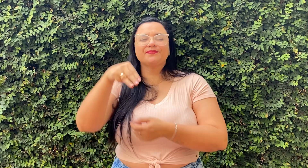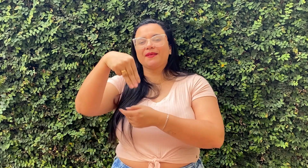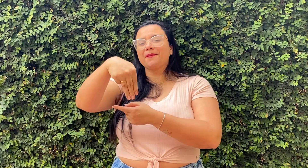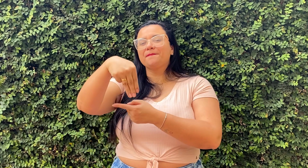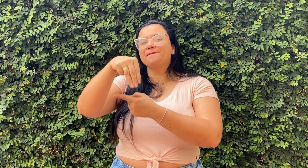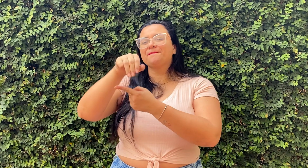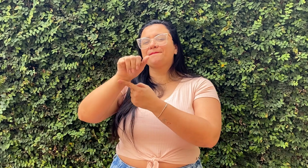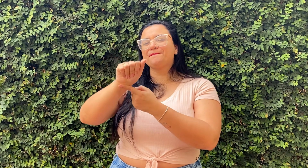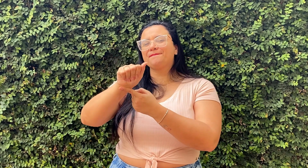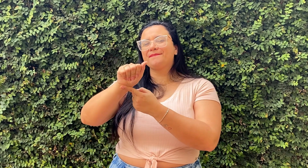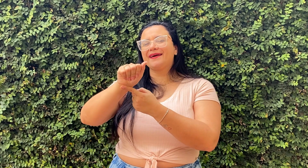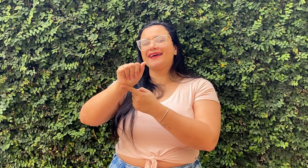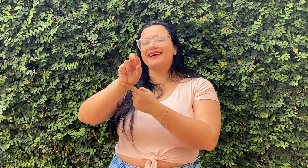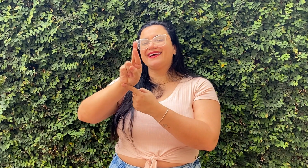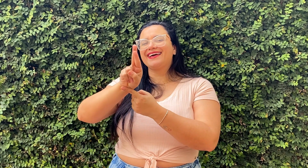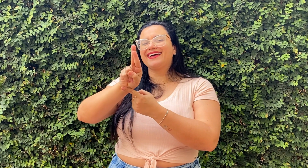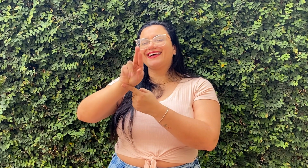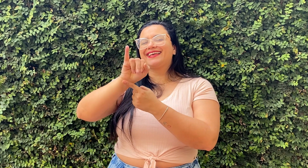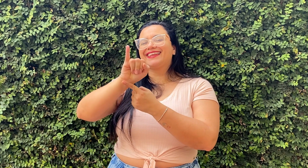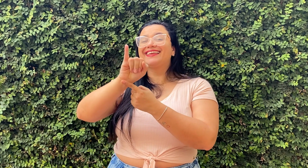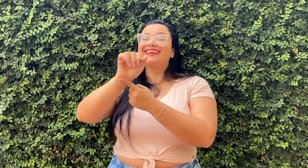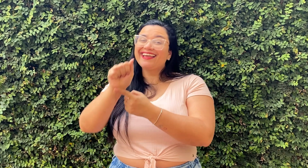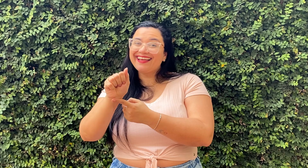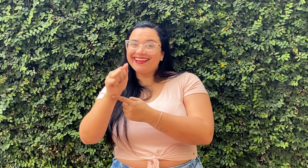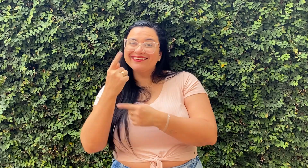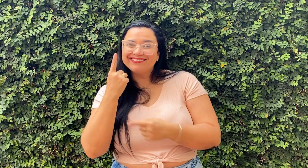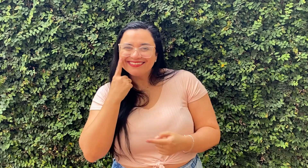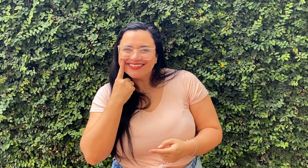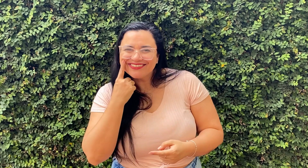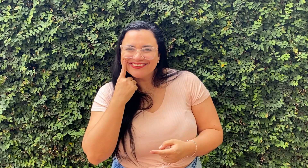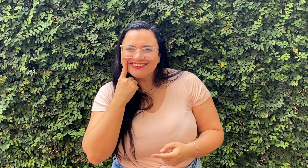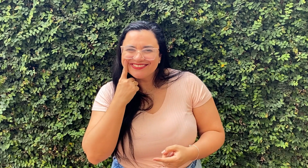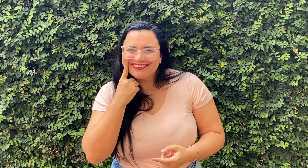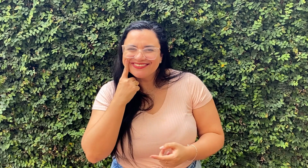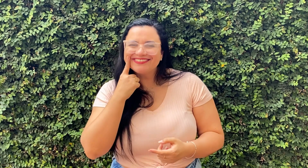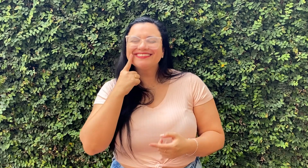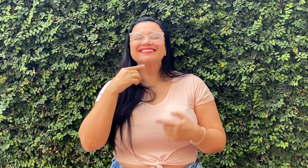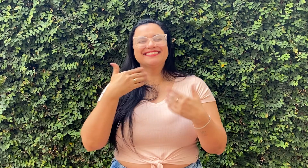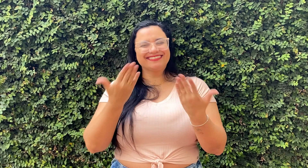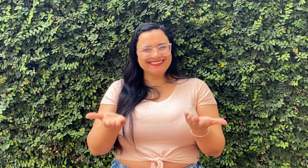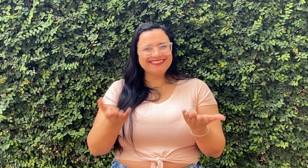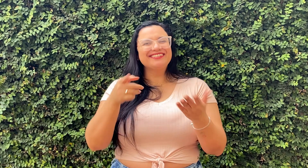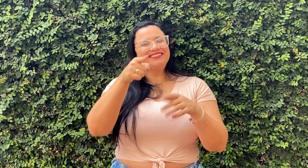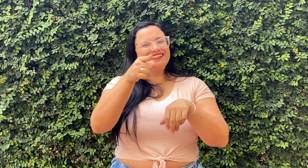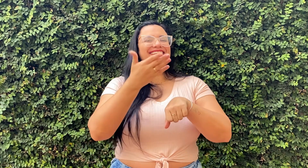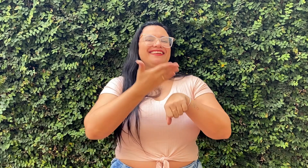se o seu nome for Maria, ó, viu? Acabei de digitar o nome Maria. Então, você